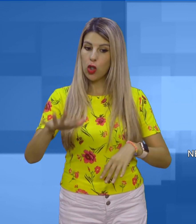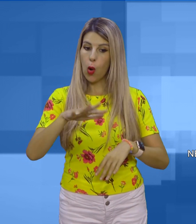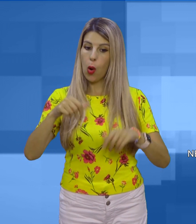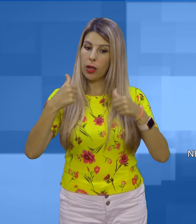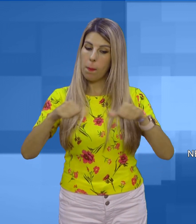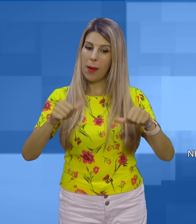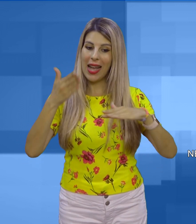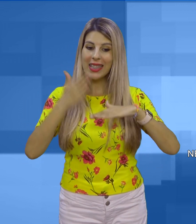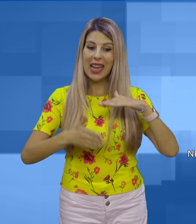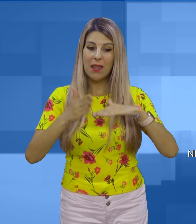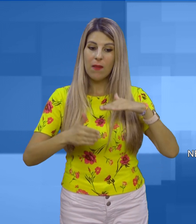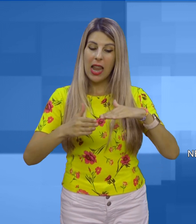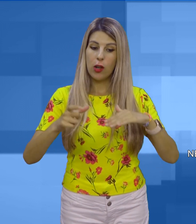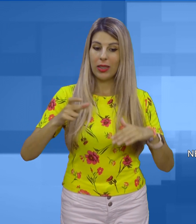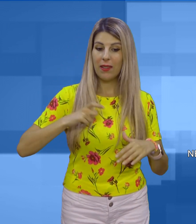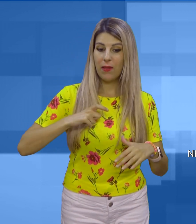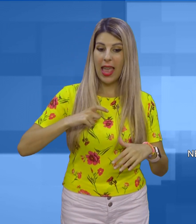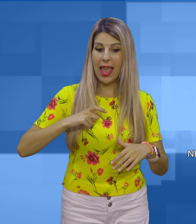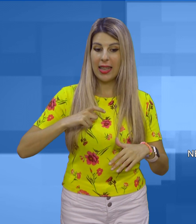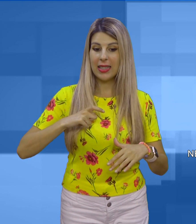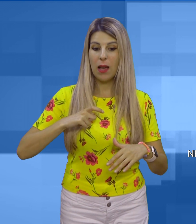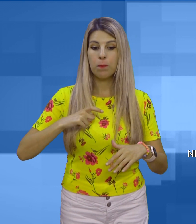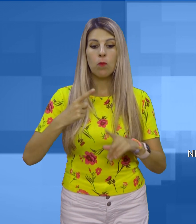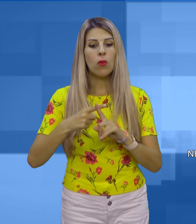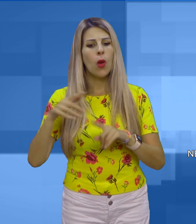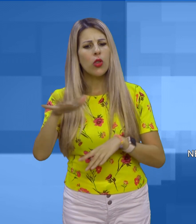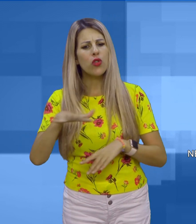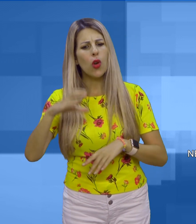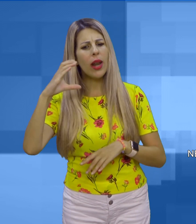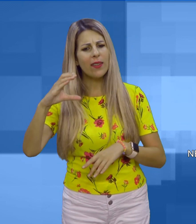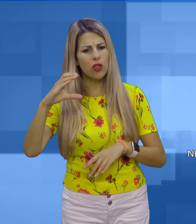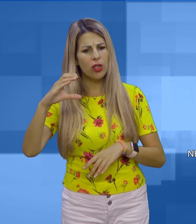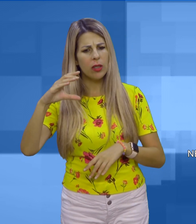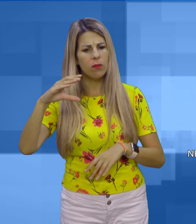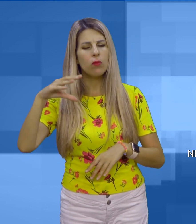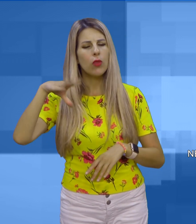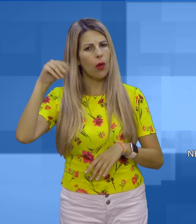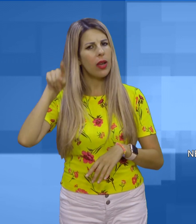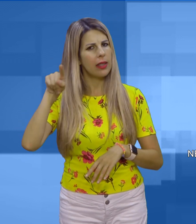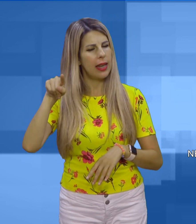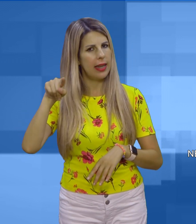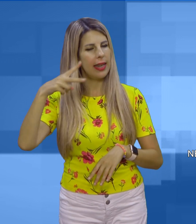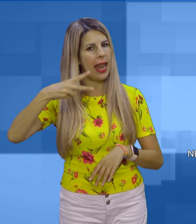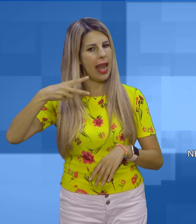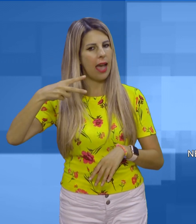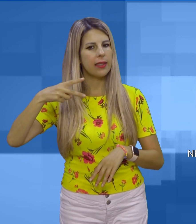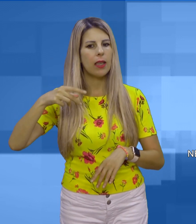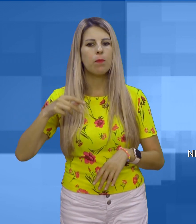Oltre al personale della Capitaneria di Porto di Oristano, hanno contribuito nelle operazioni di recupero e stoccaggio a terra delle